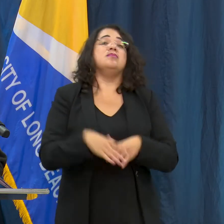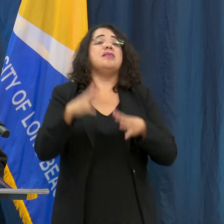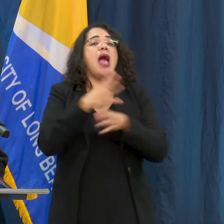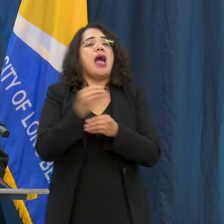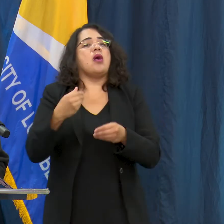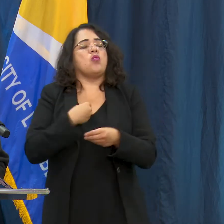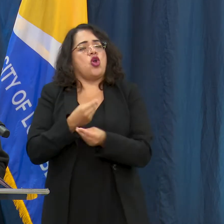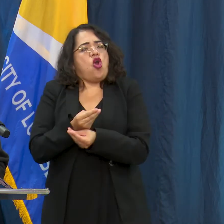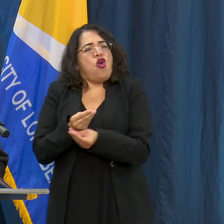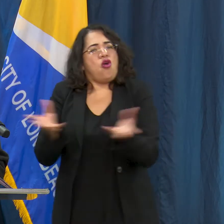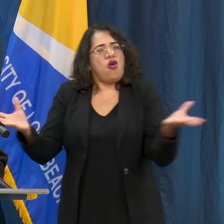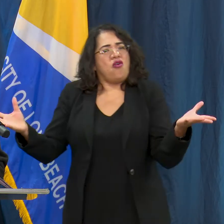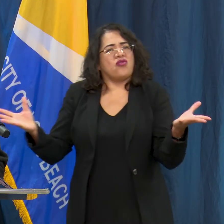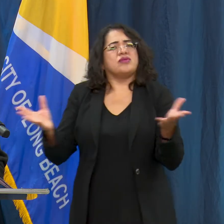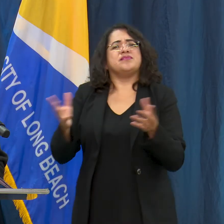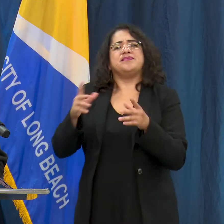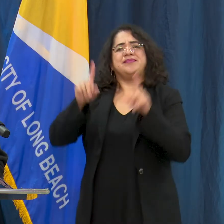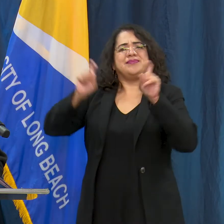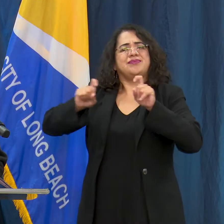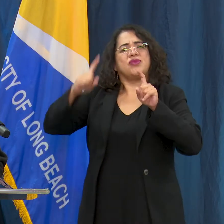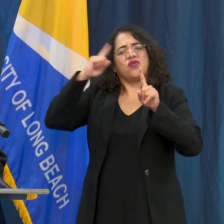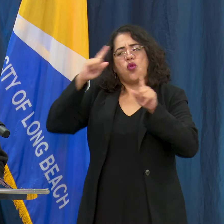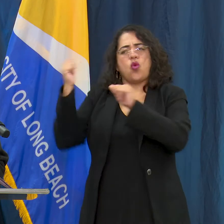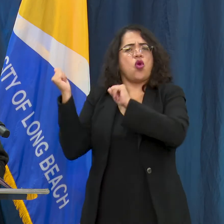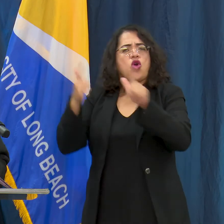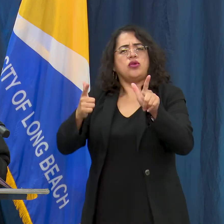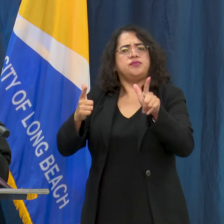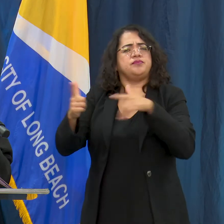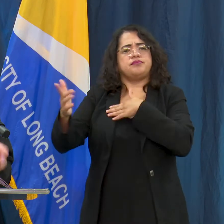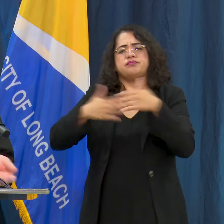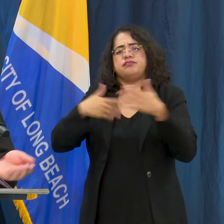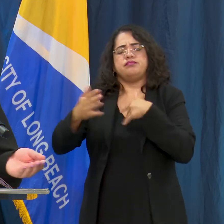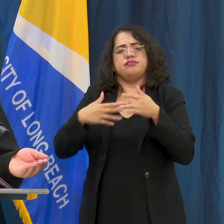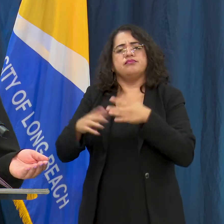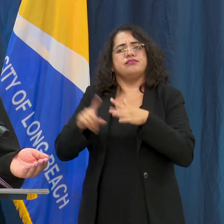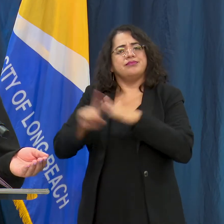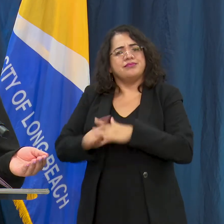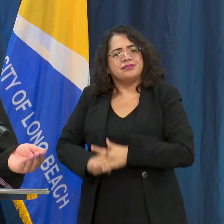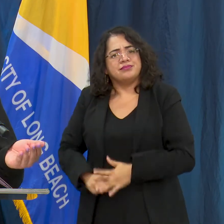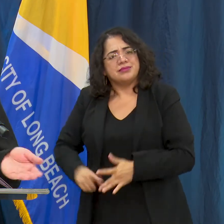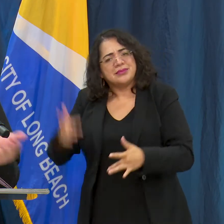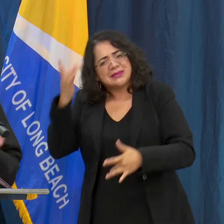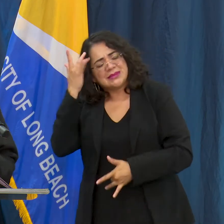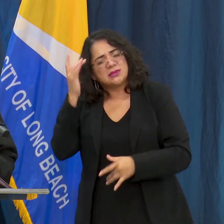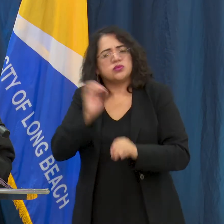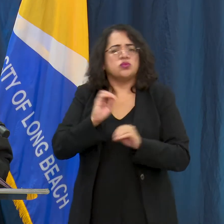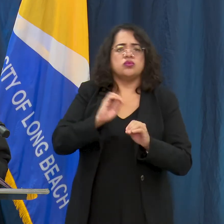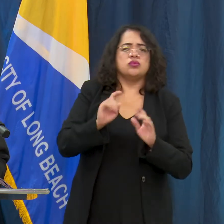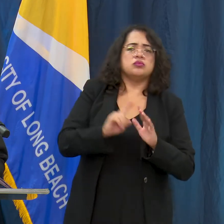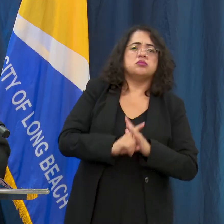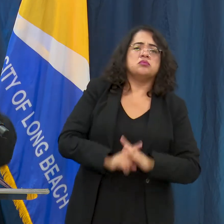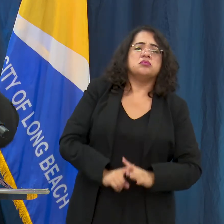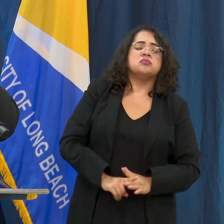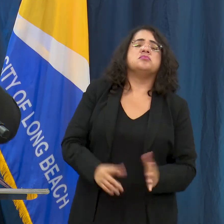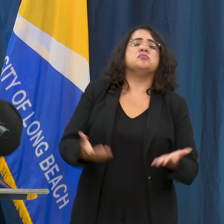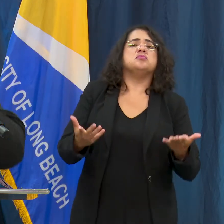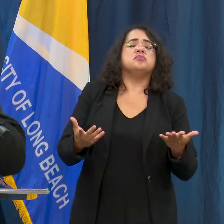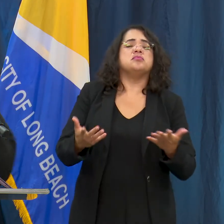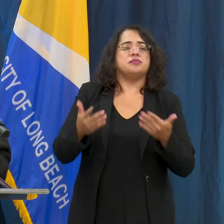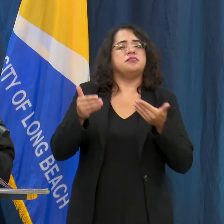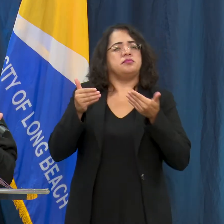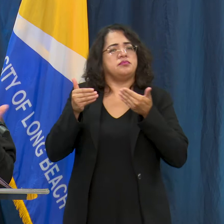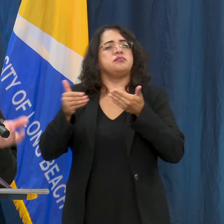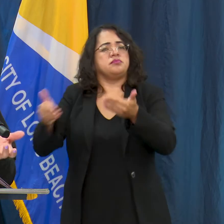también para los residentes, lo que resulta en que entre más personas se hacen una prueba, más personas estamos